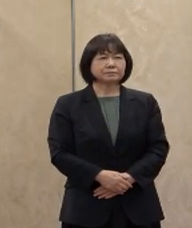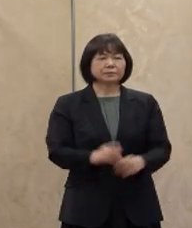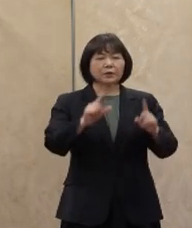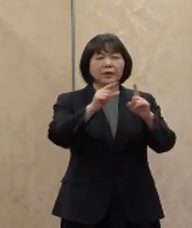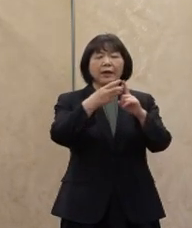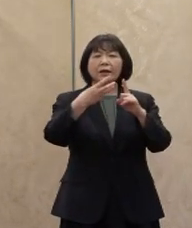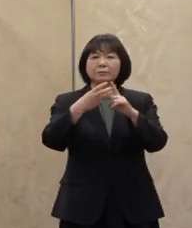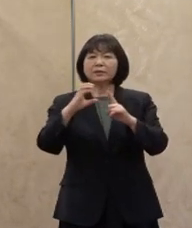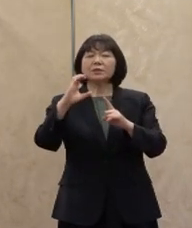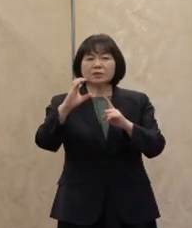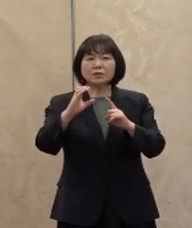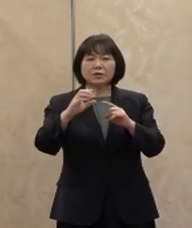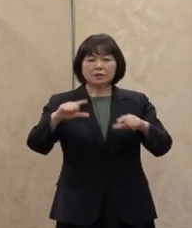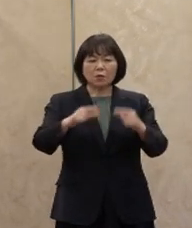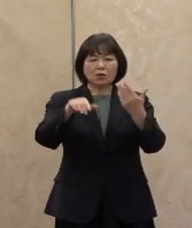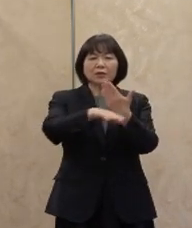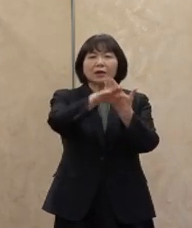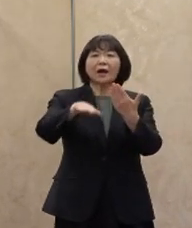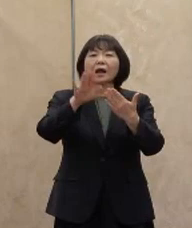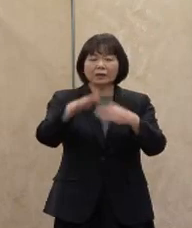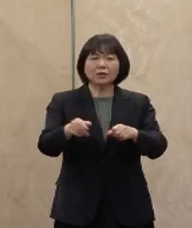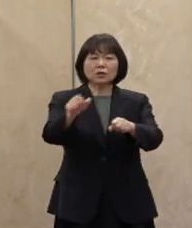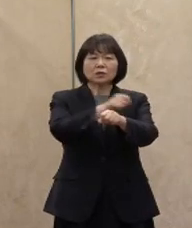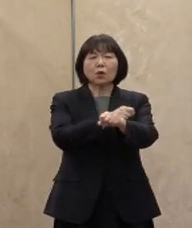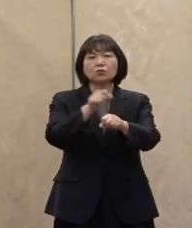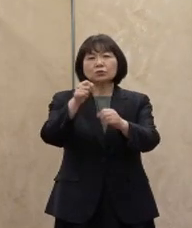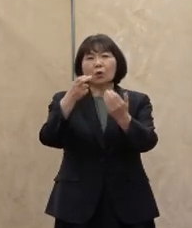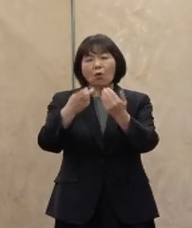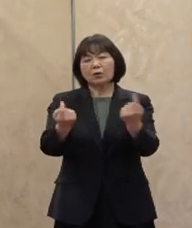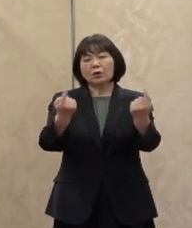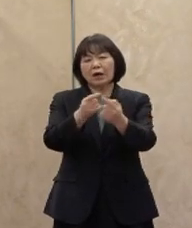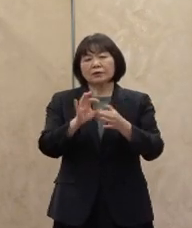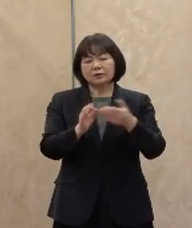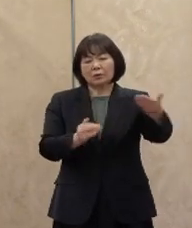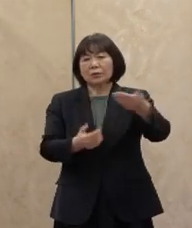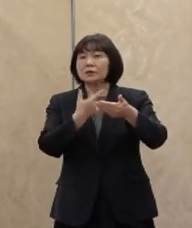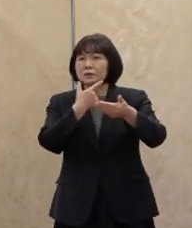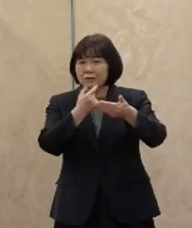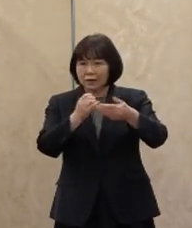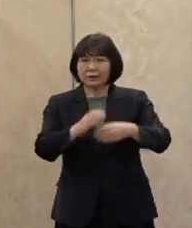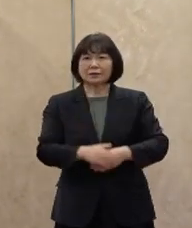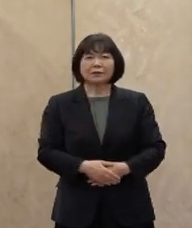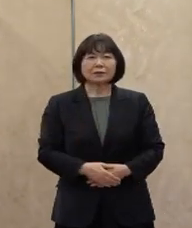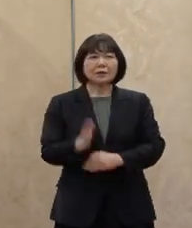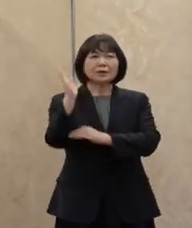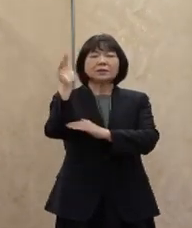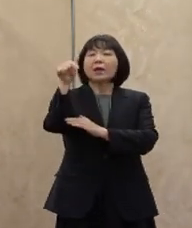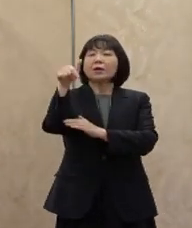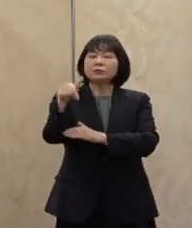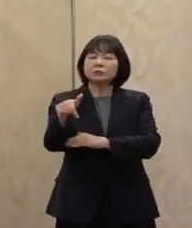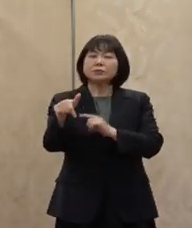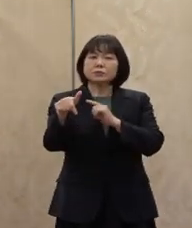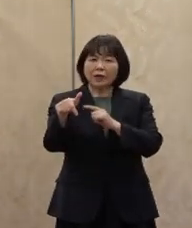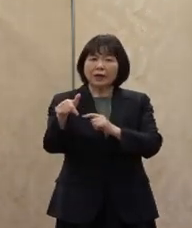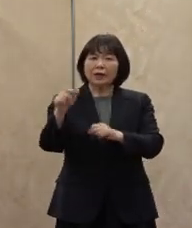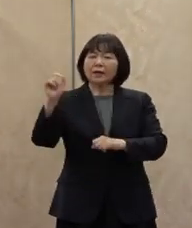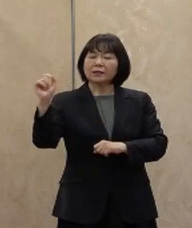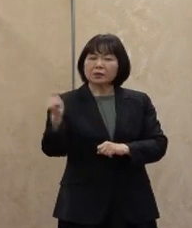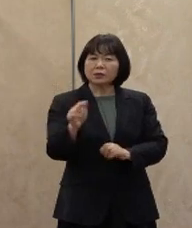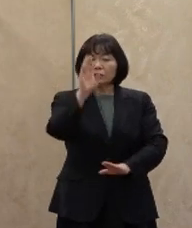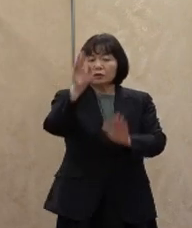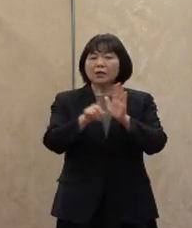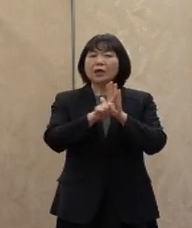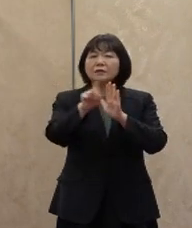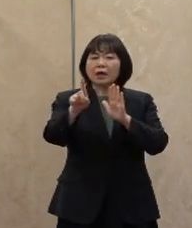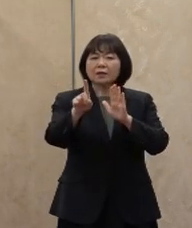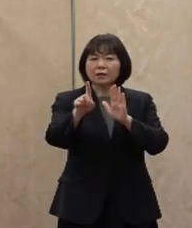ABC の木原です。続けてすみません。特措法の改正について伺いたいんですが、政府の方であの緊急事態宣言を